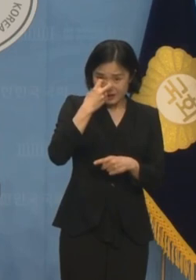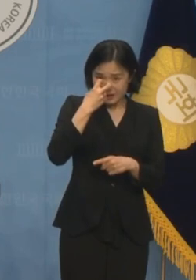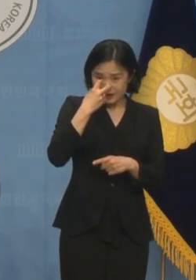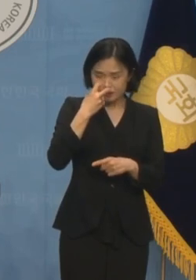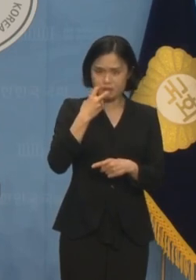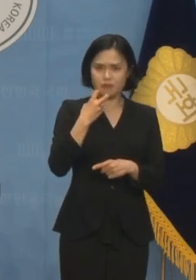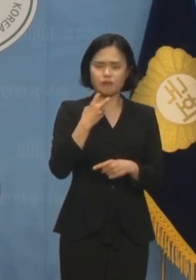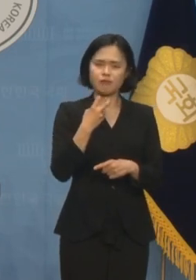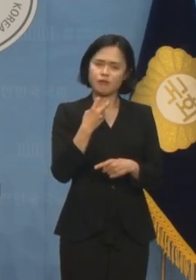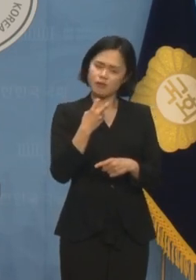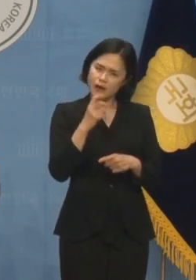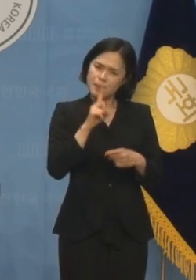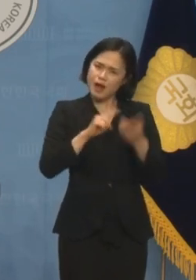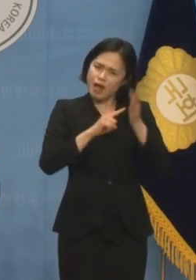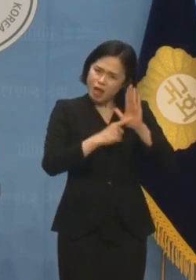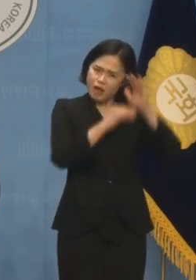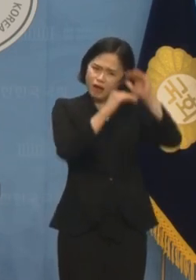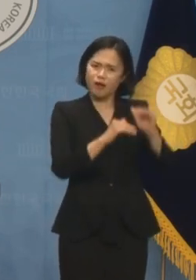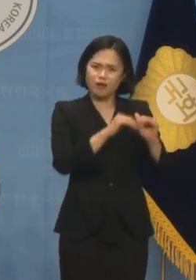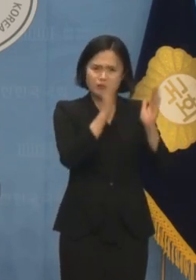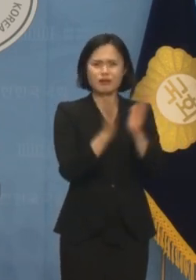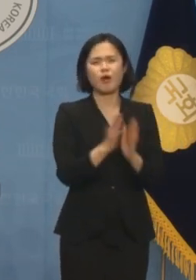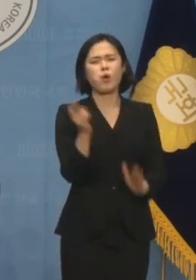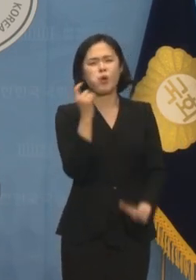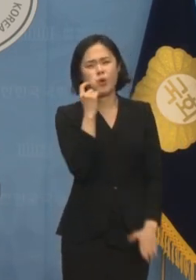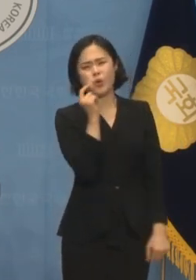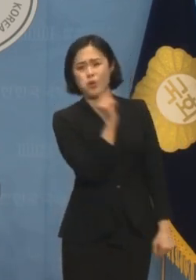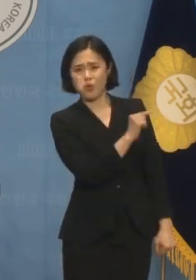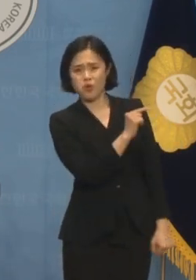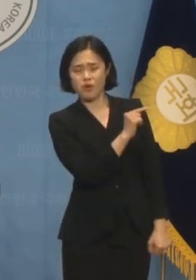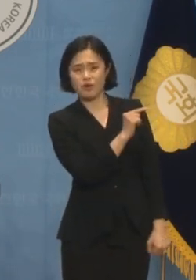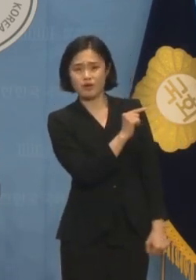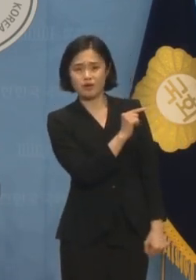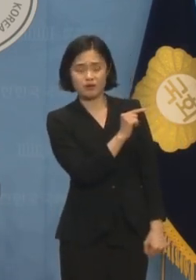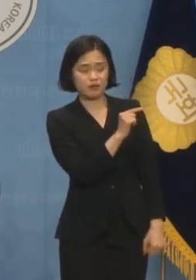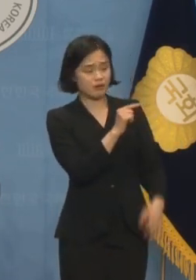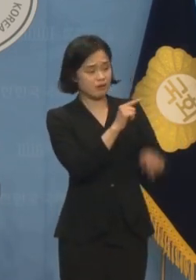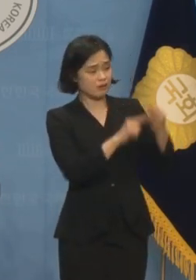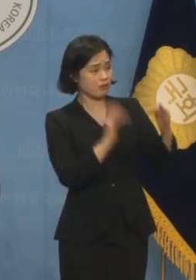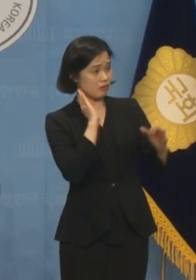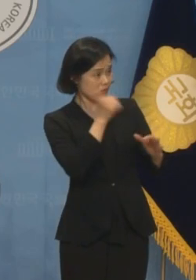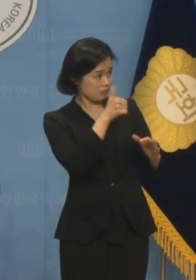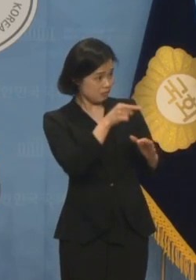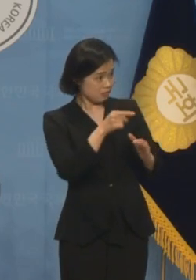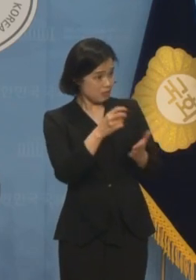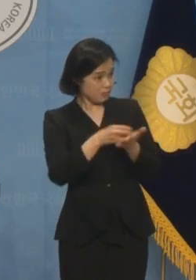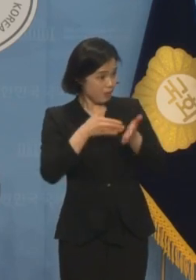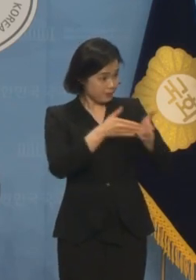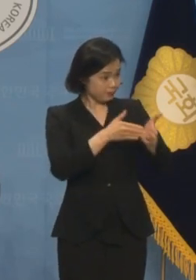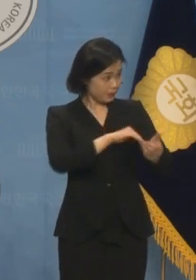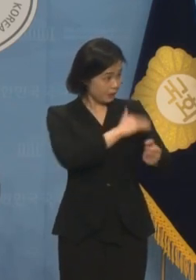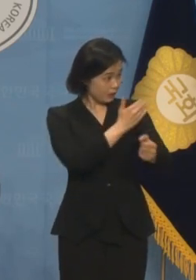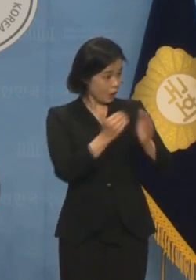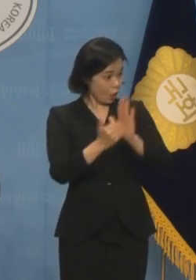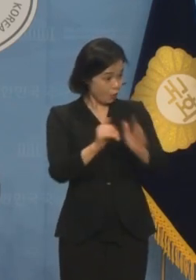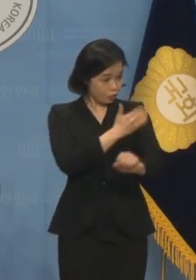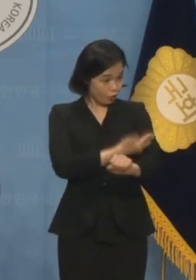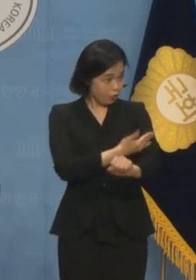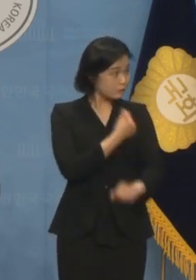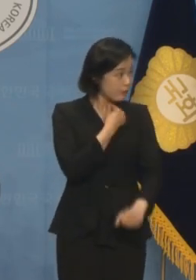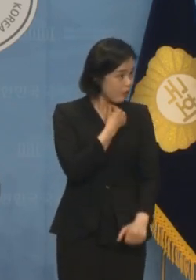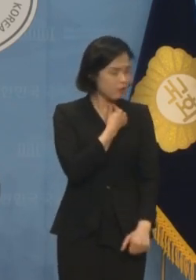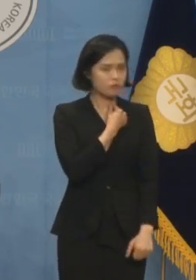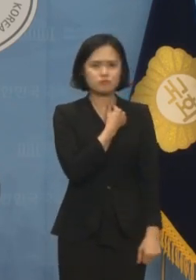윤 대통령이 거부권을 행사할 테면 해보십시오. 21대 국회에서 재의결에